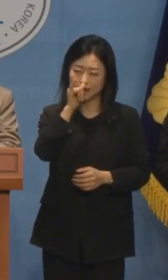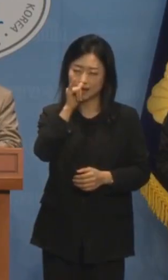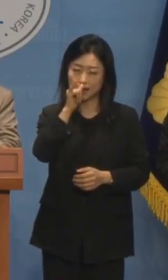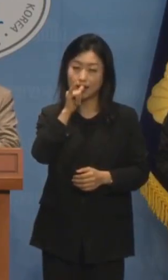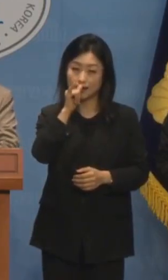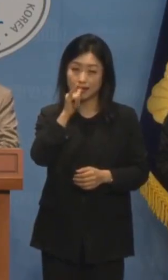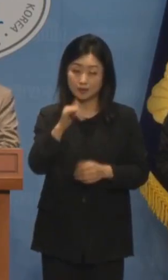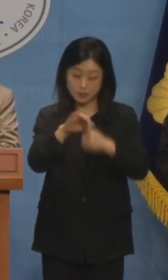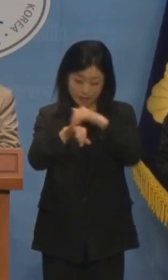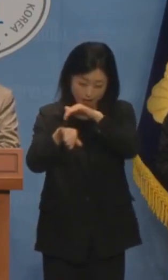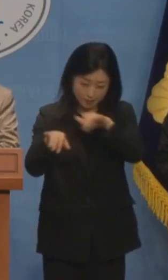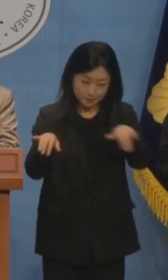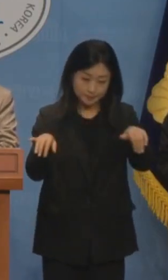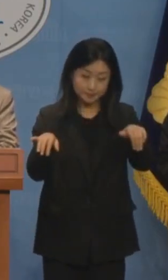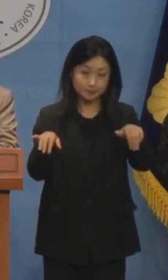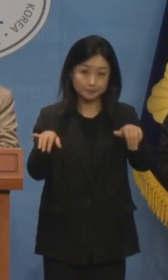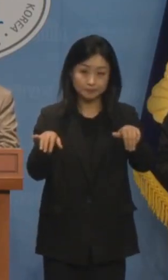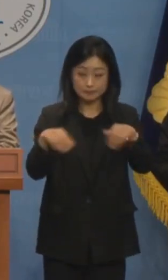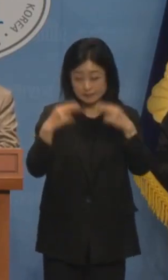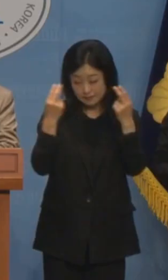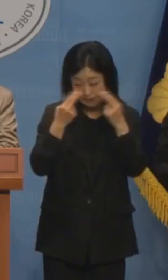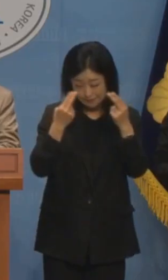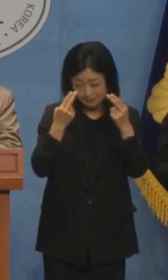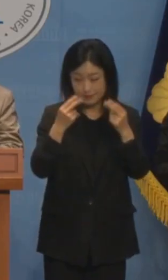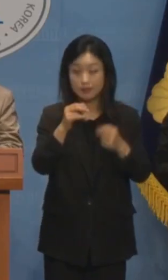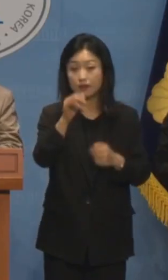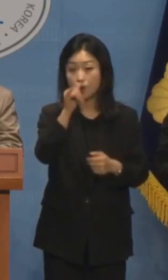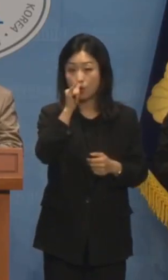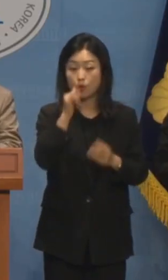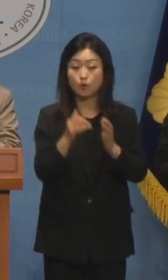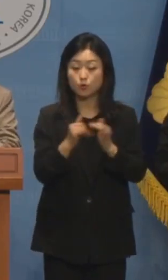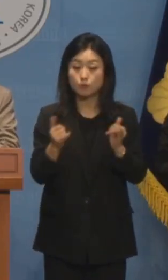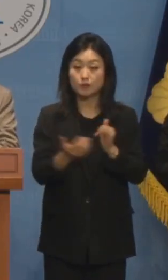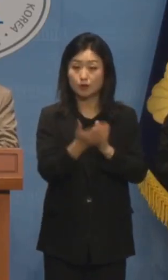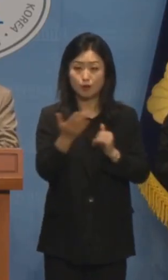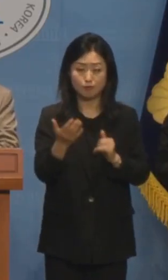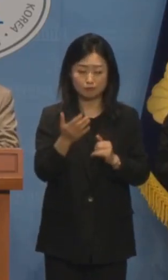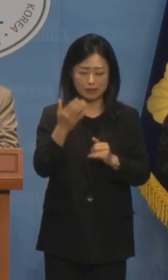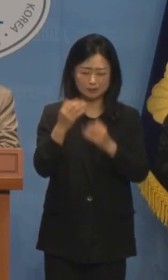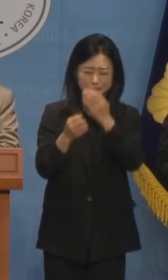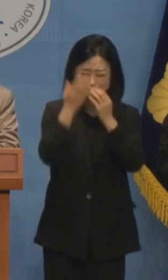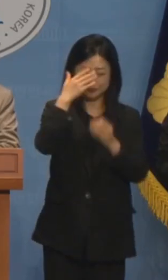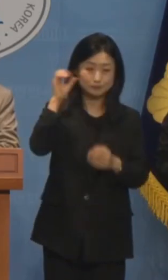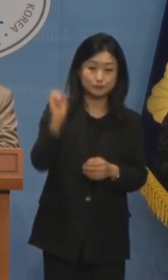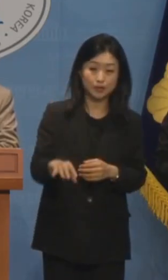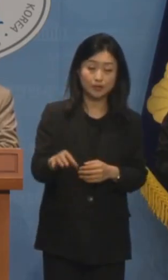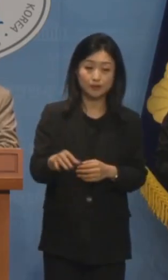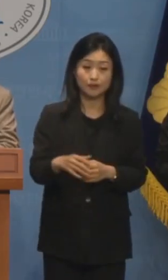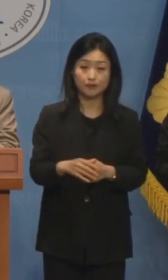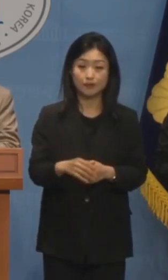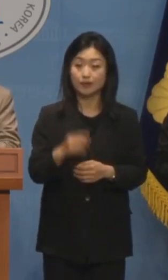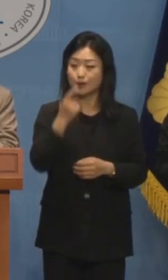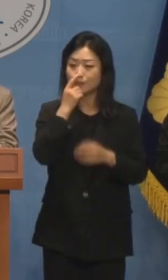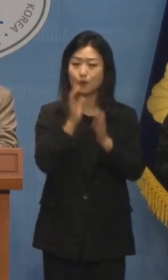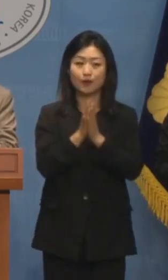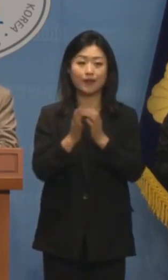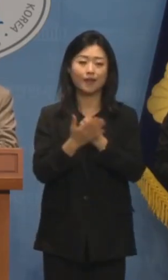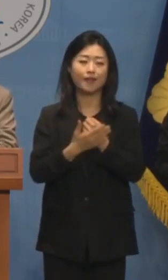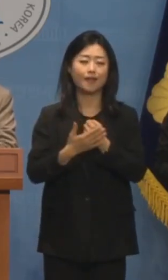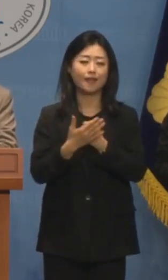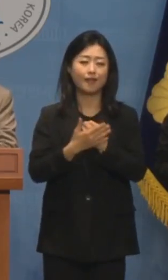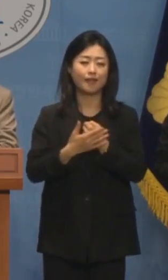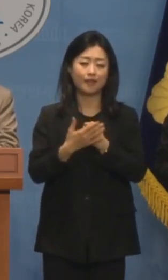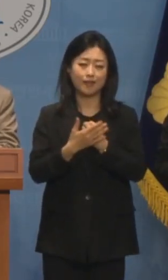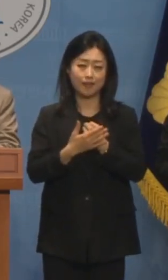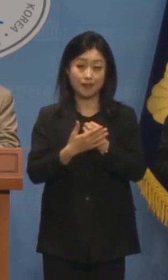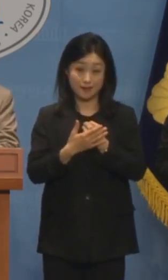그런 거에도 혈안이 되어서 국민들은 안중에도 없고 자기들의 집권